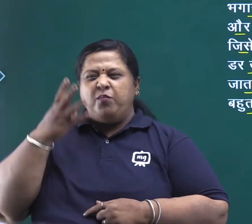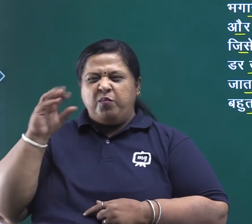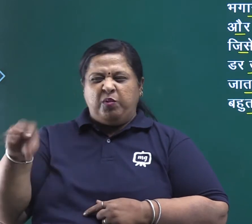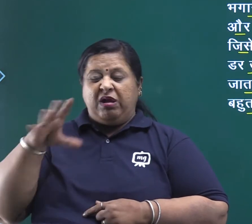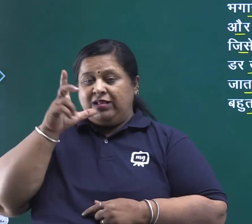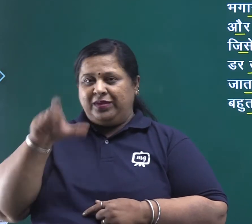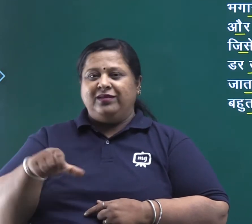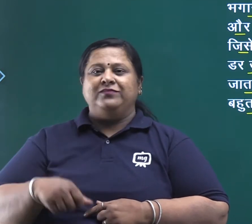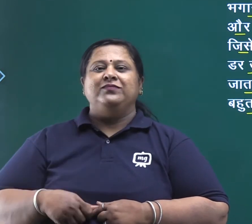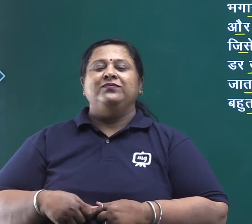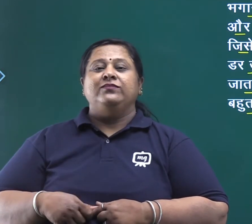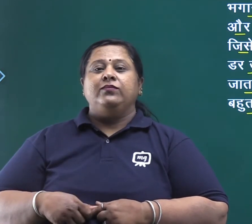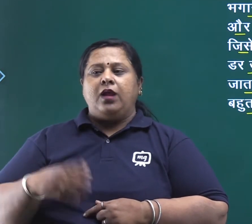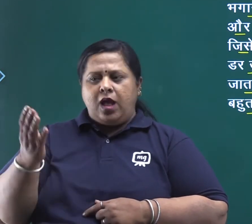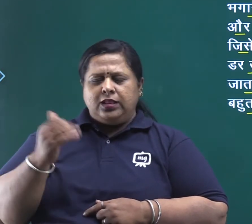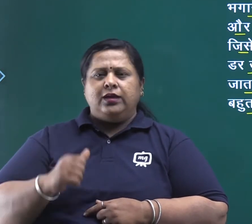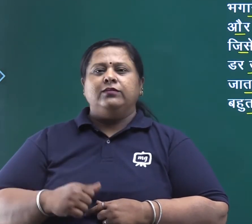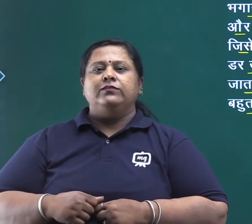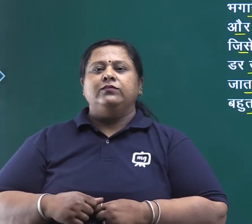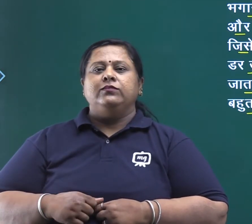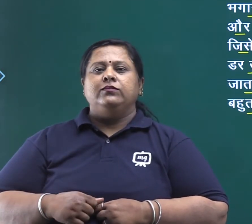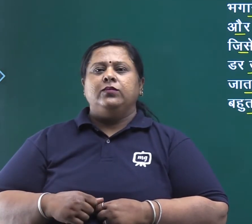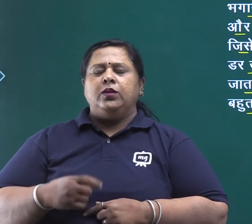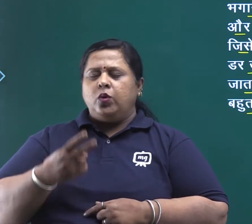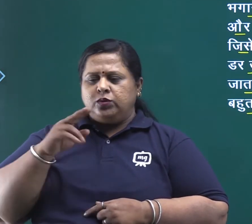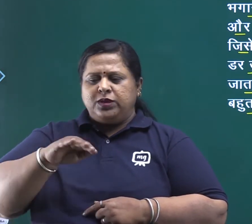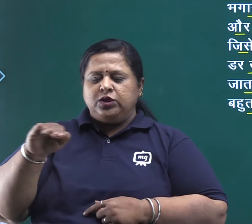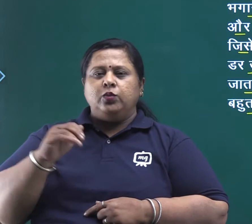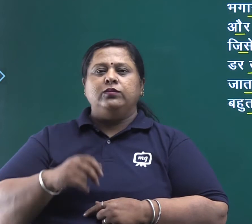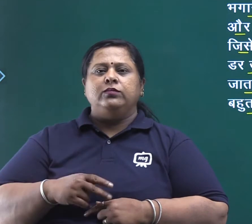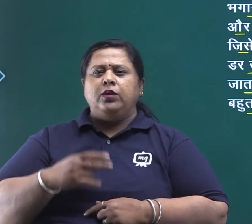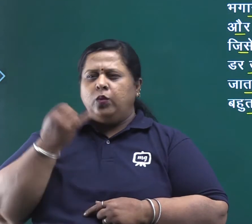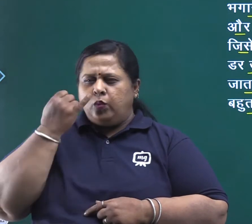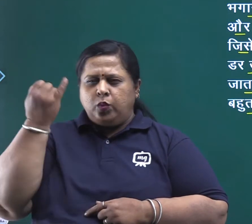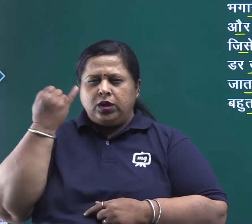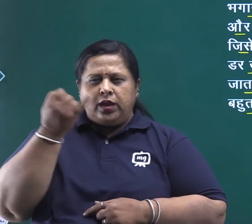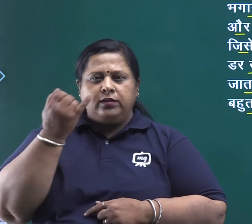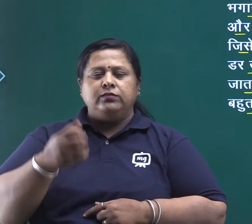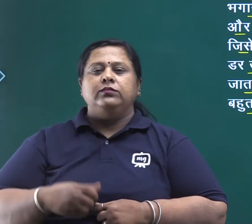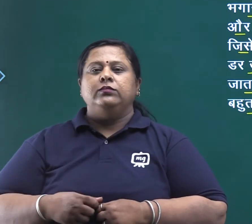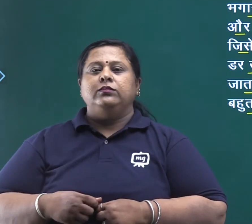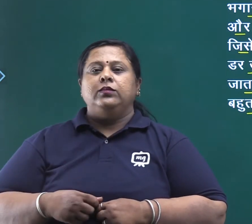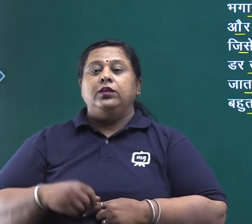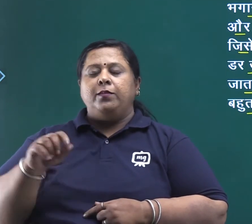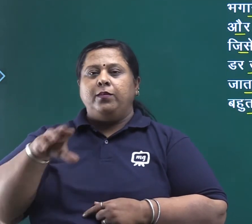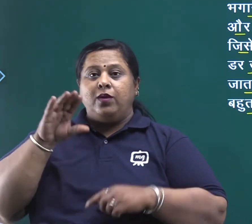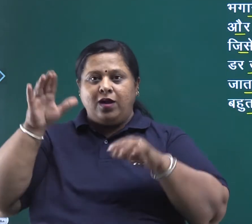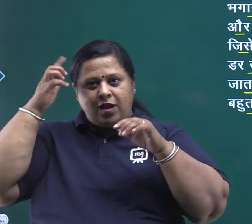आदमी आता है और उस बच्ची को ढूंढता है, तब